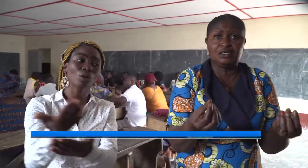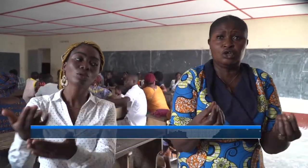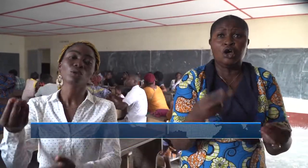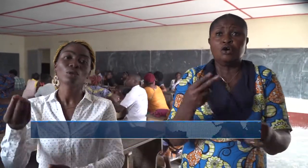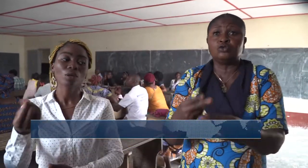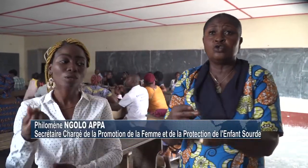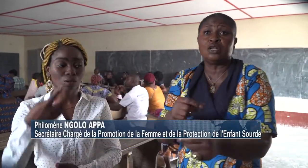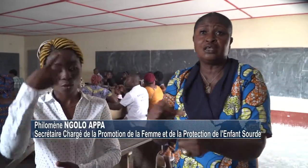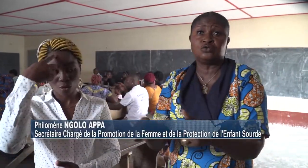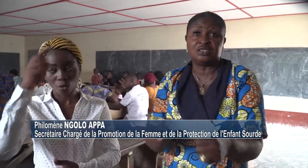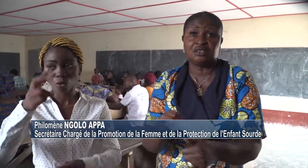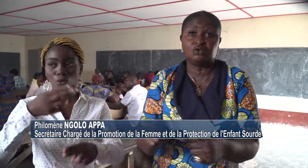'argent, en eau de l'association.